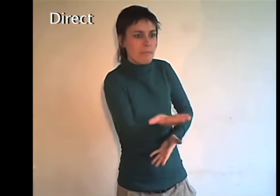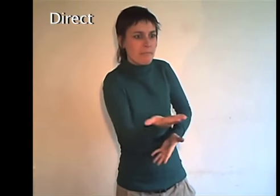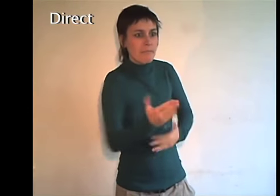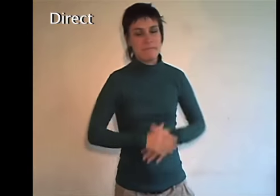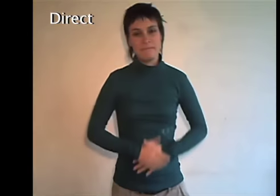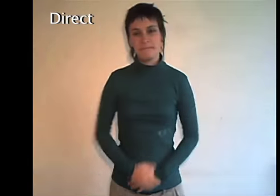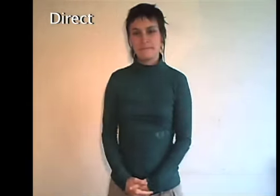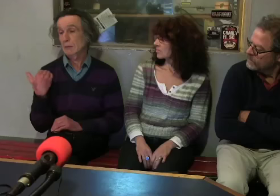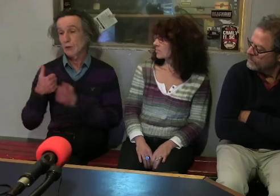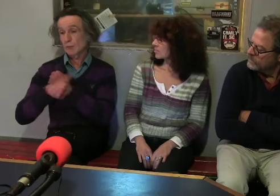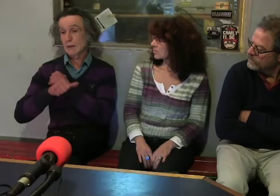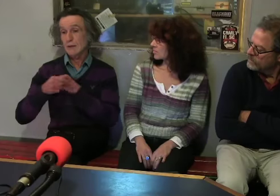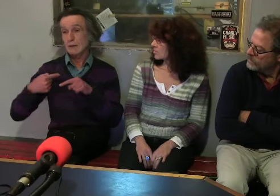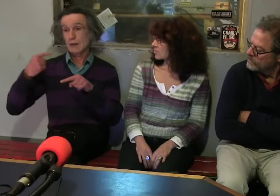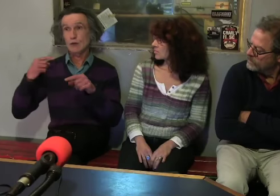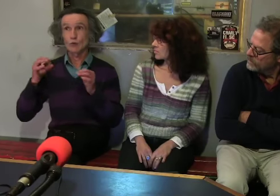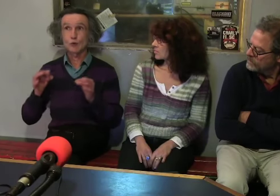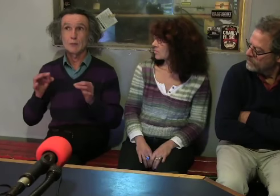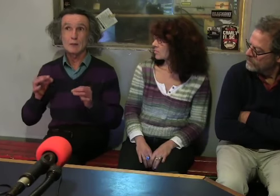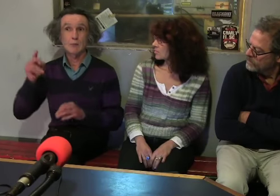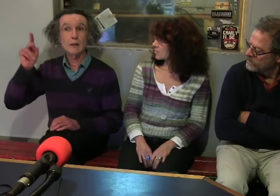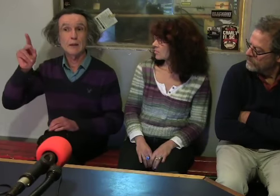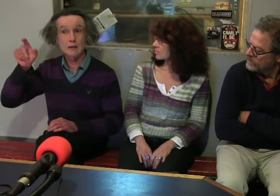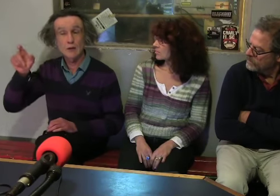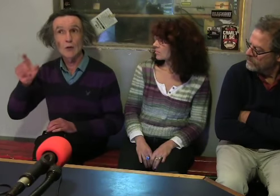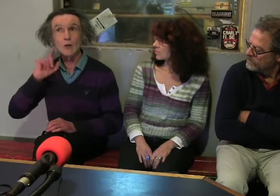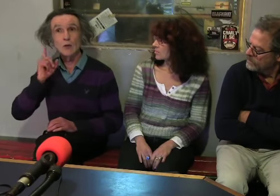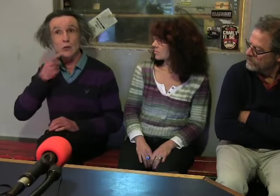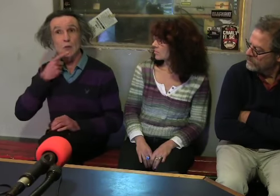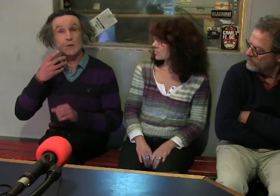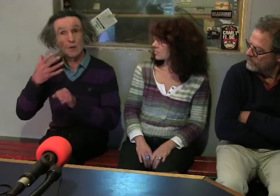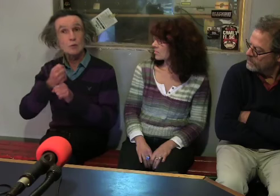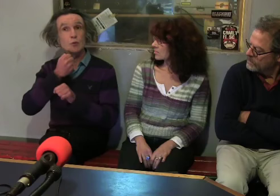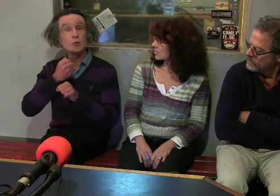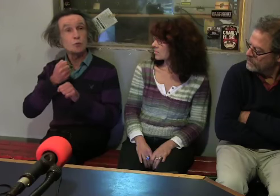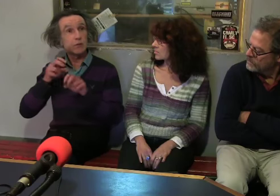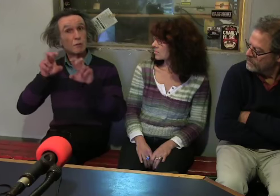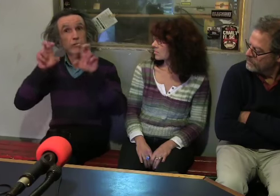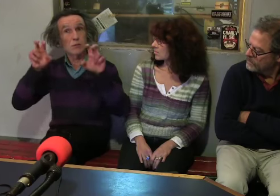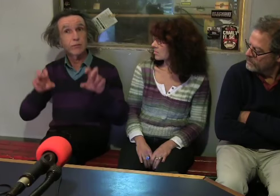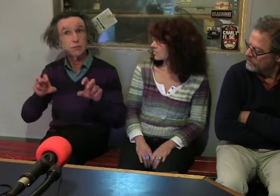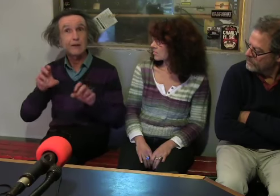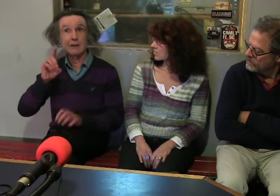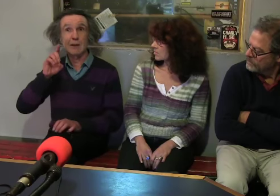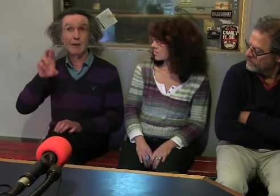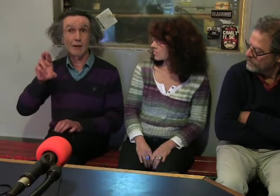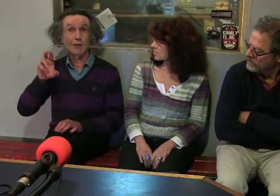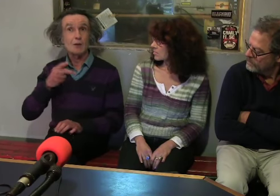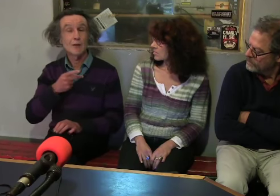disiez hors antenne ? Oui, tout à fait, dit Patrick. Il y a très peu de temps, un sourd vient d'obtenir un